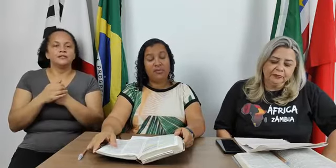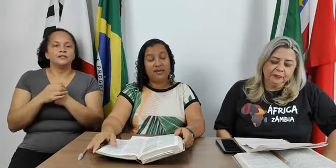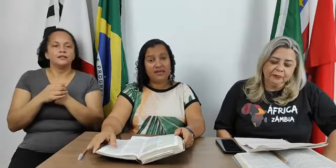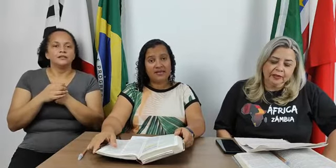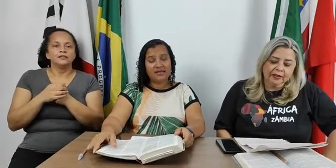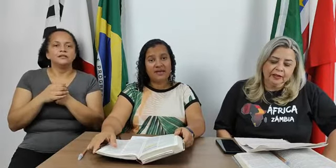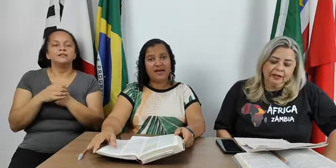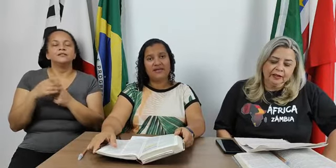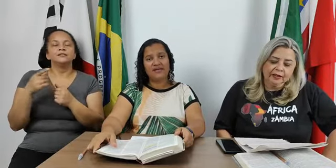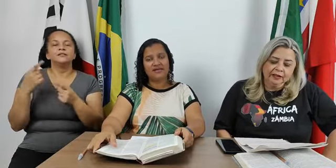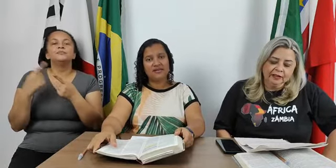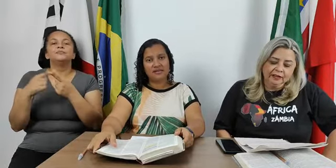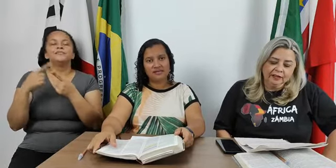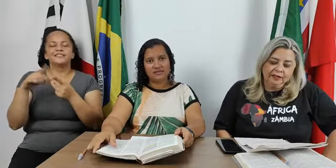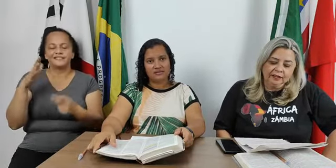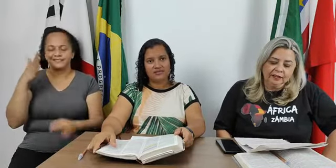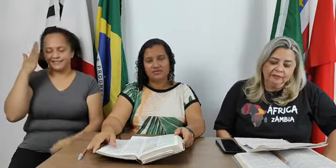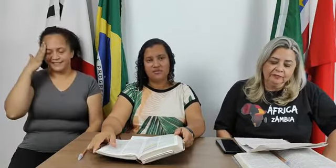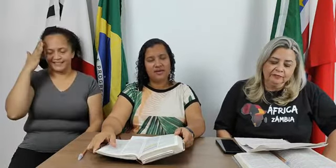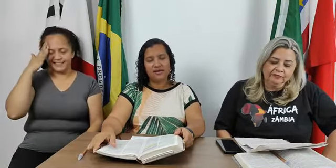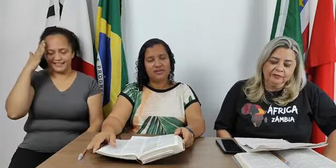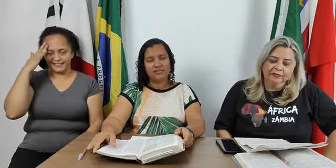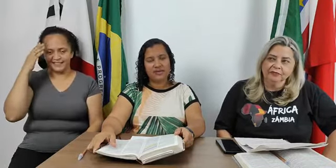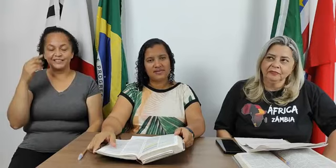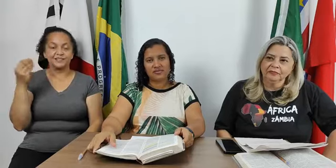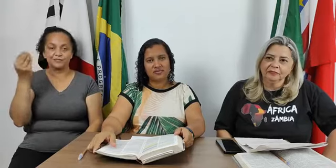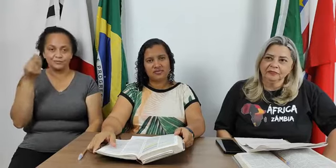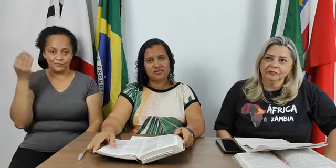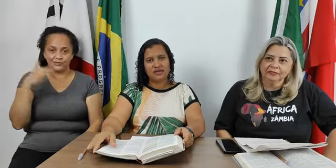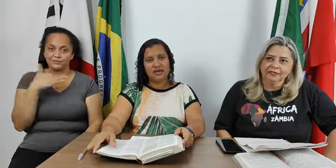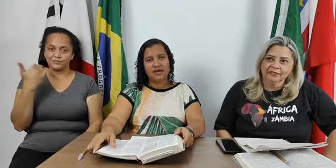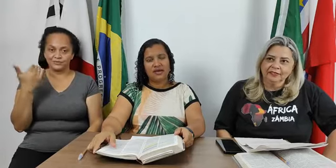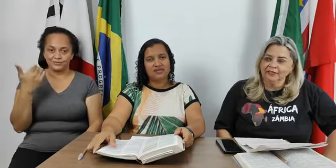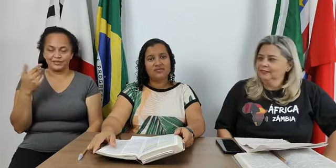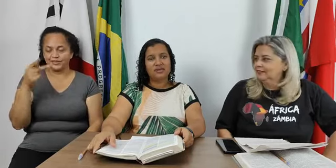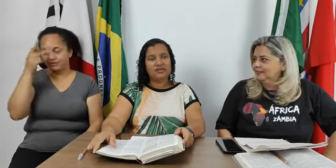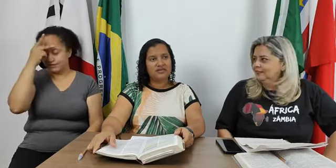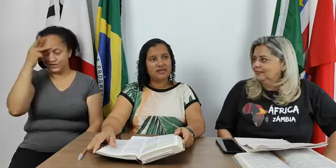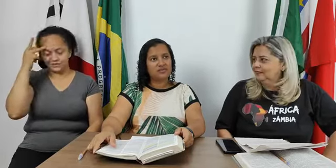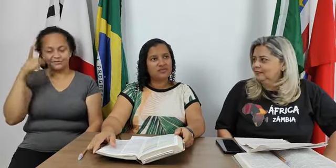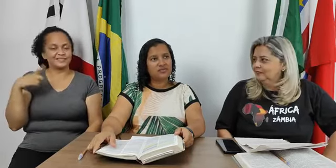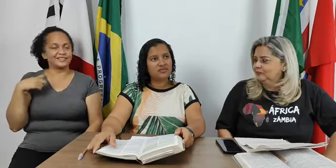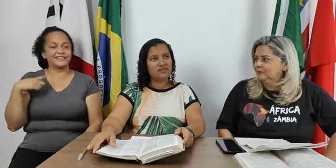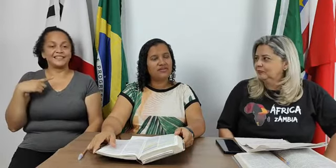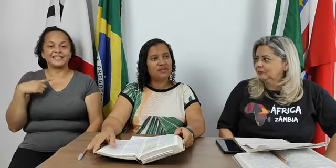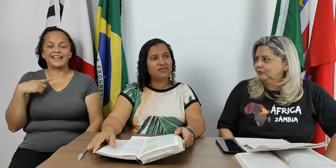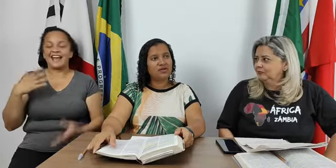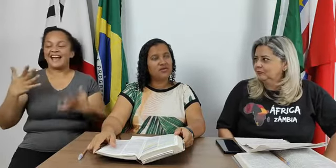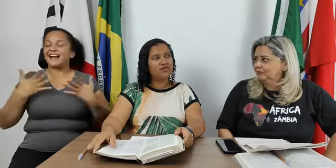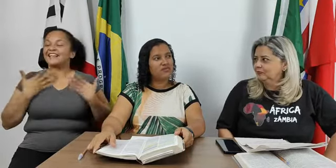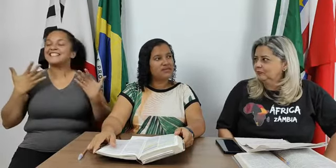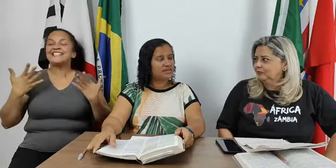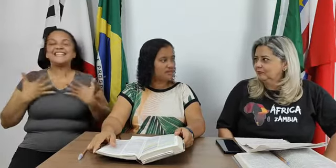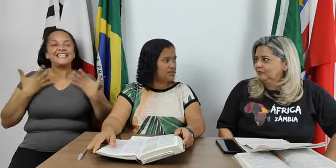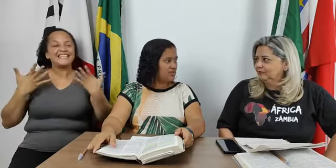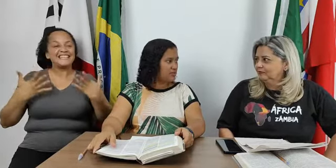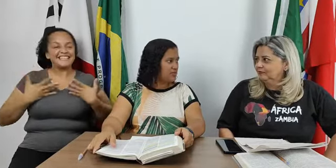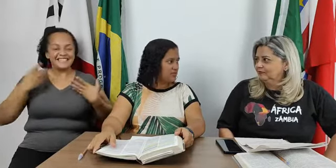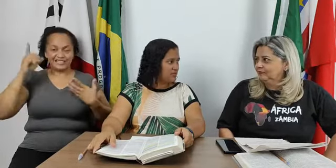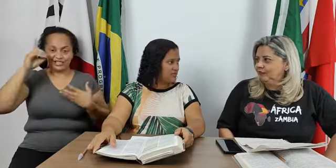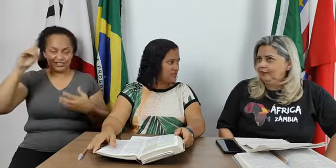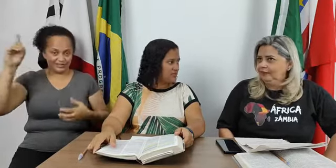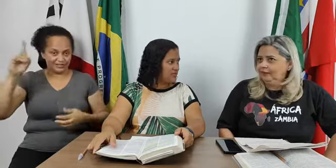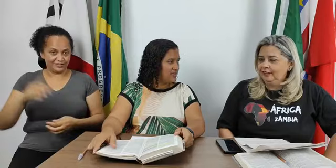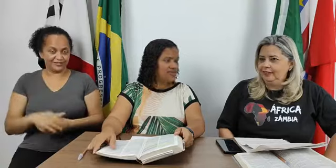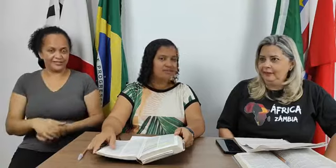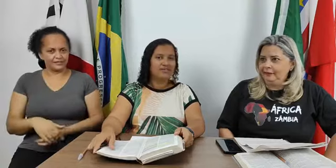Sim. Plena alegria, não é passageira. Às vezes, né, as pessoas não entendem. Nossa, mas você está passando por